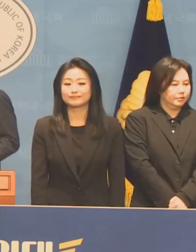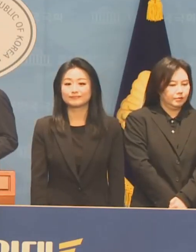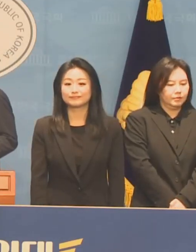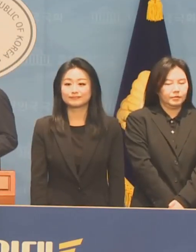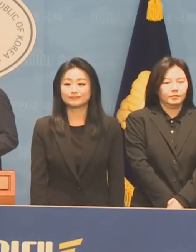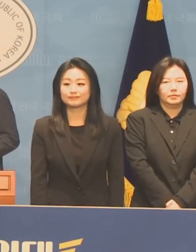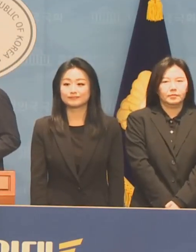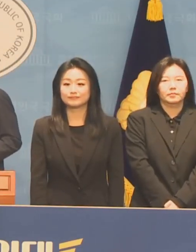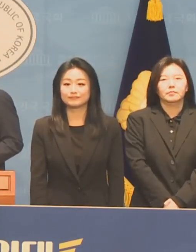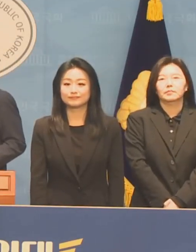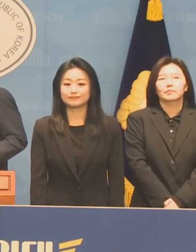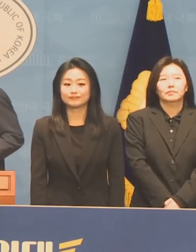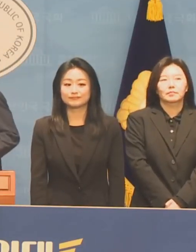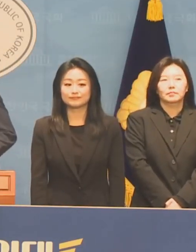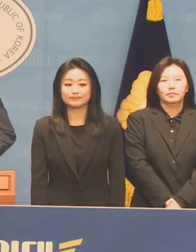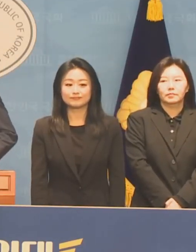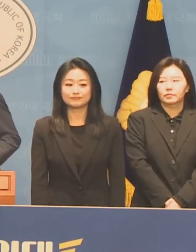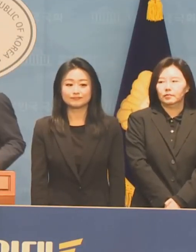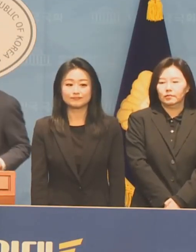순서로